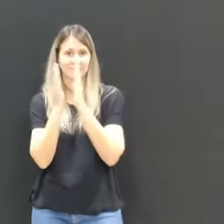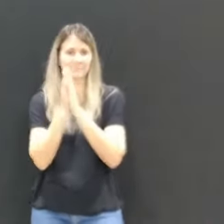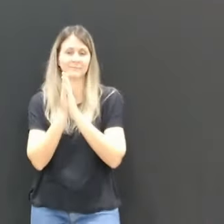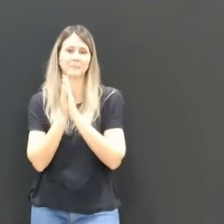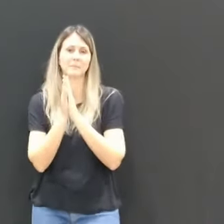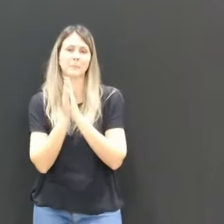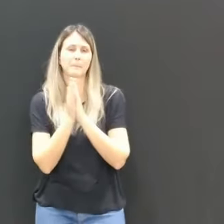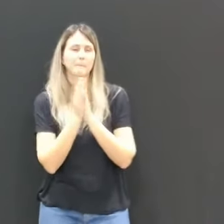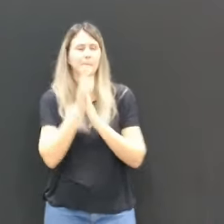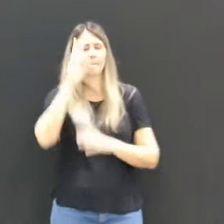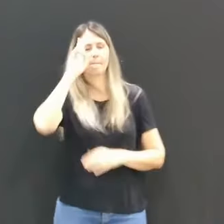orar?